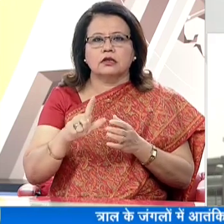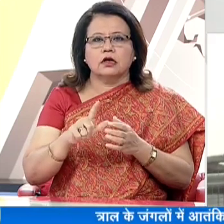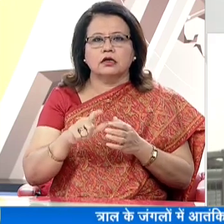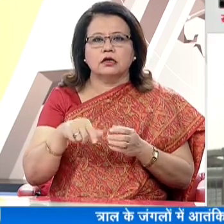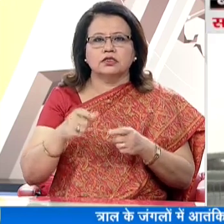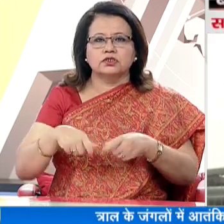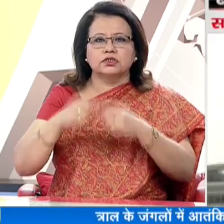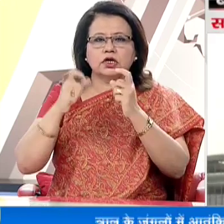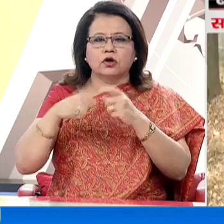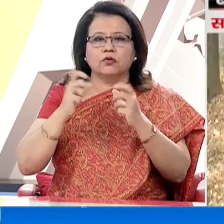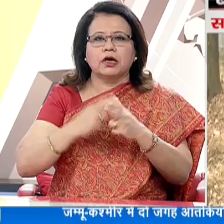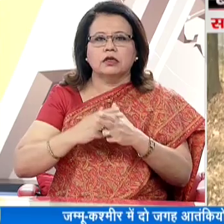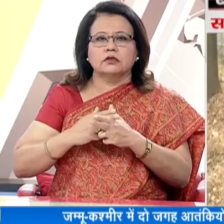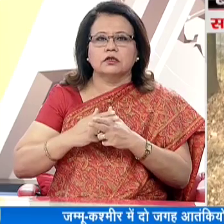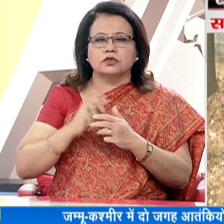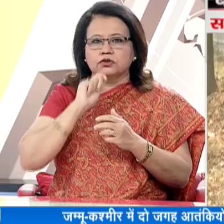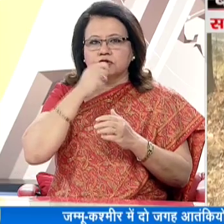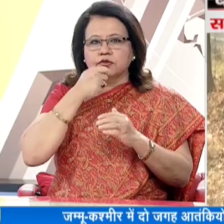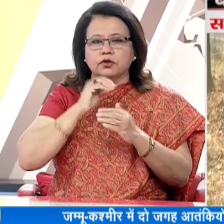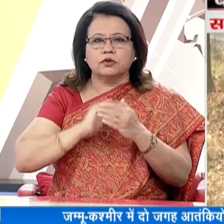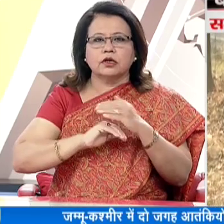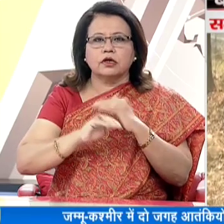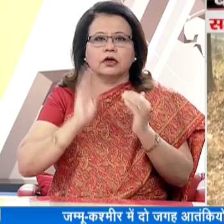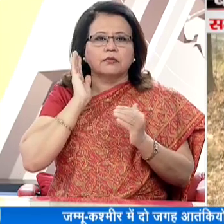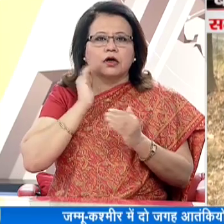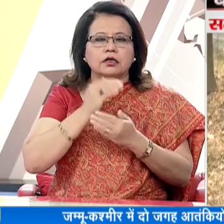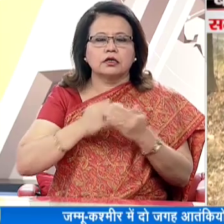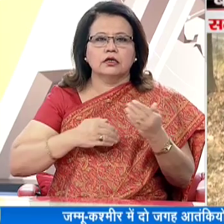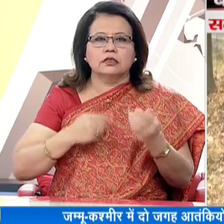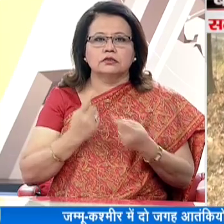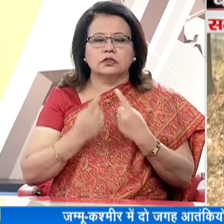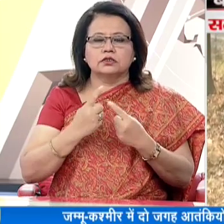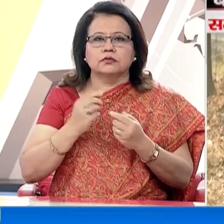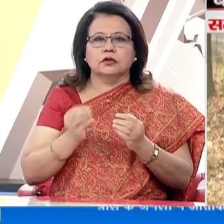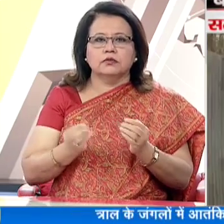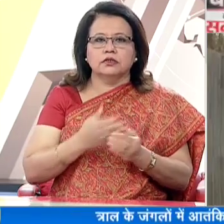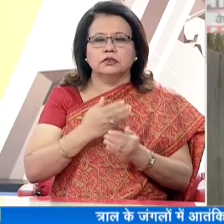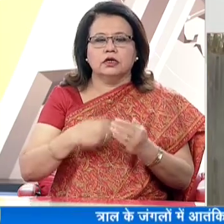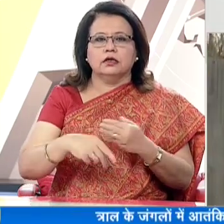त्राल के जंगलों में आतंकियों के छिपे होने की खबर के बाद यह सर्च ऑपरेशन अभी भी जारी है।